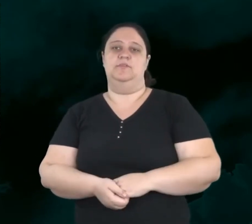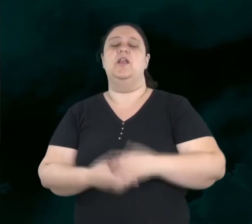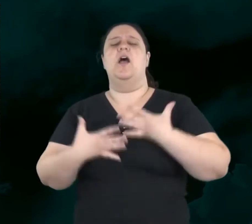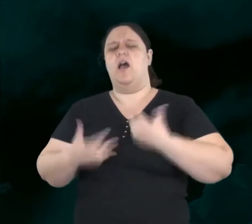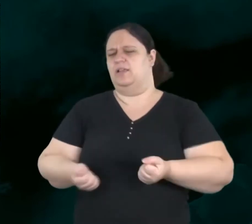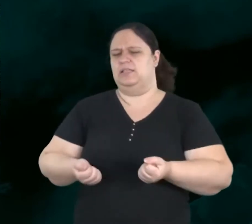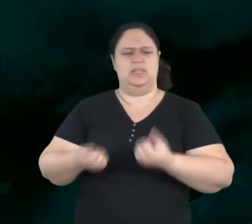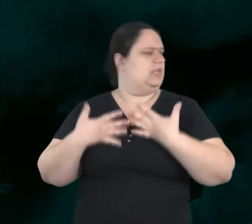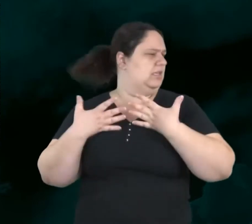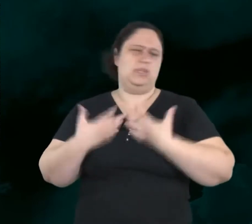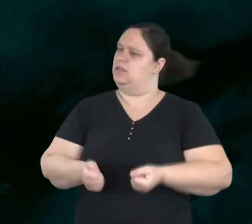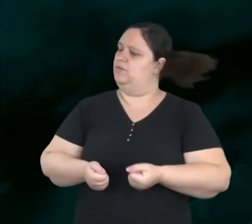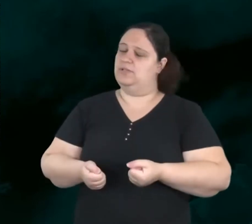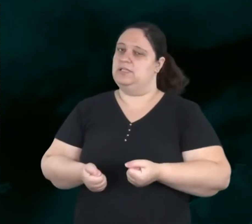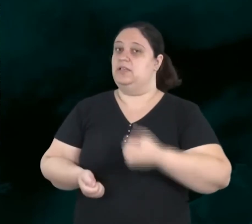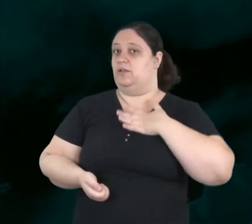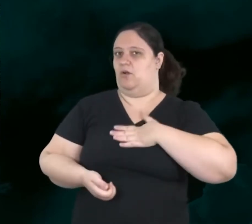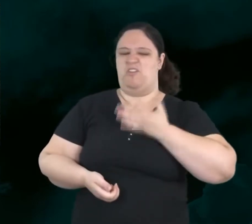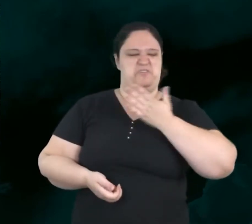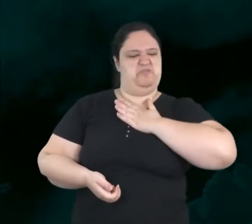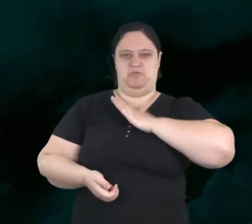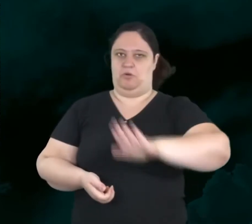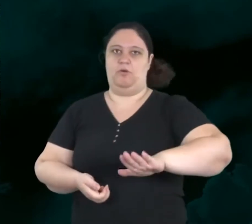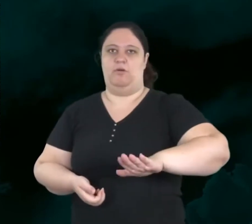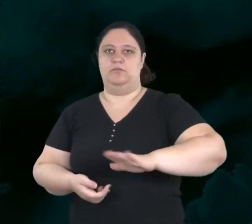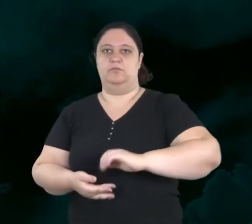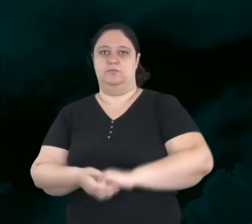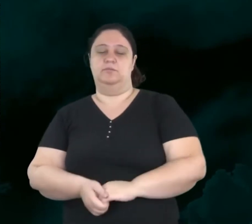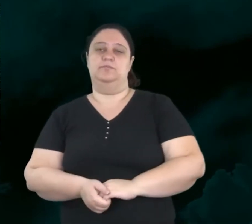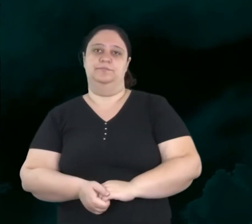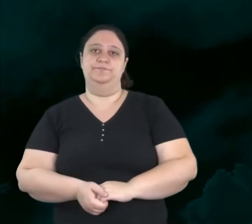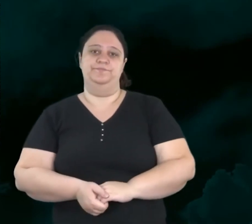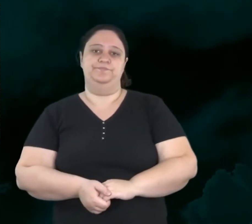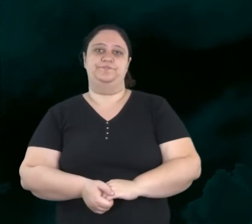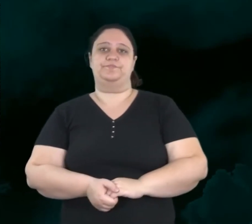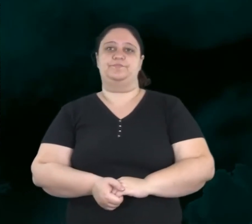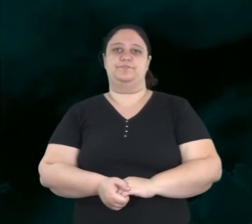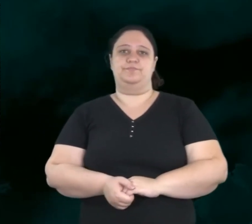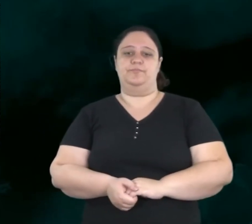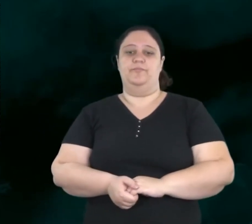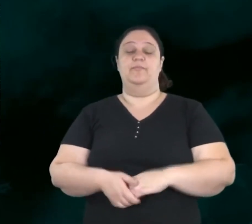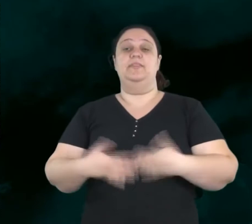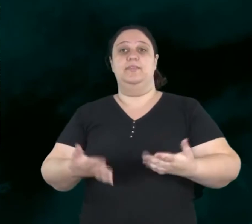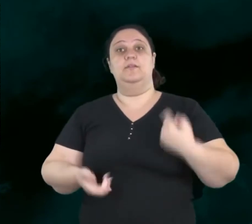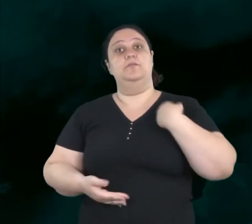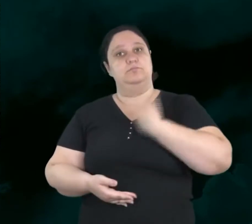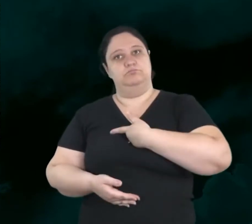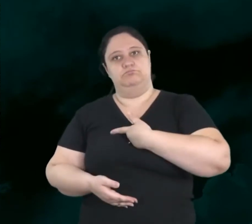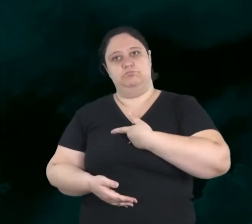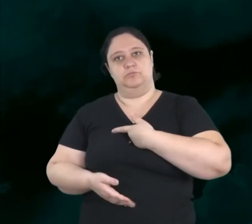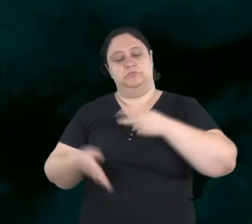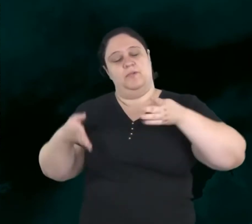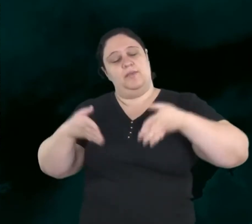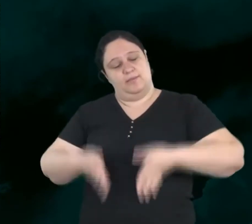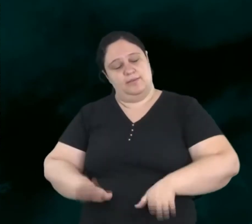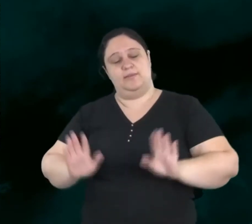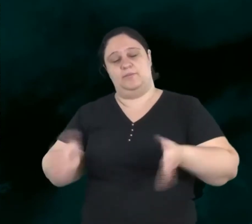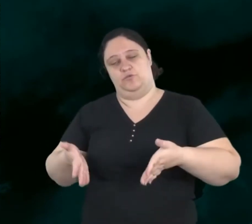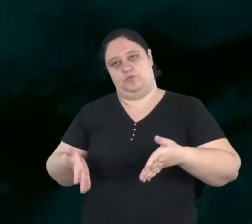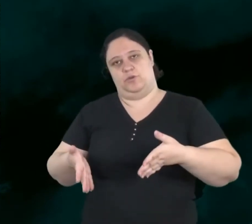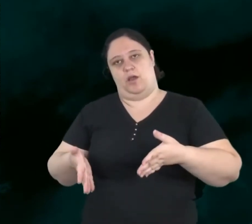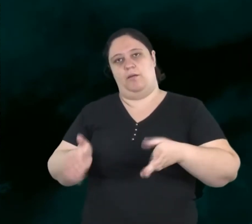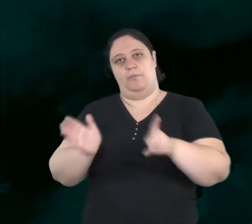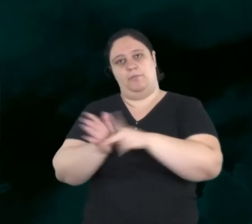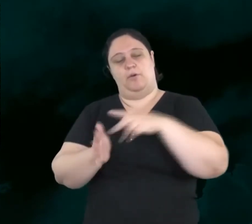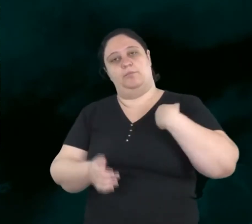aceito ou não aceito, gosto ou não gosto, né, disso. Então, nós nascemos desse jeito, a nossa percepção